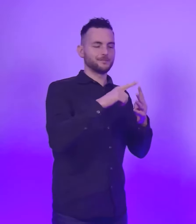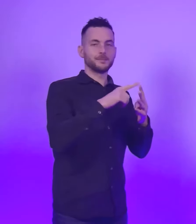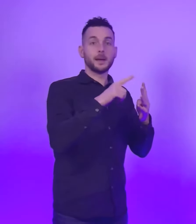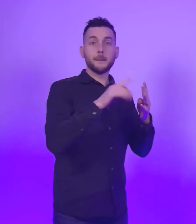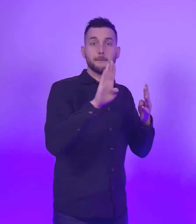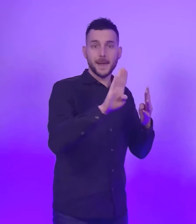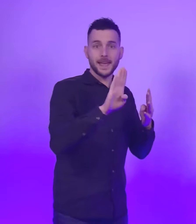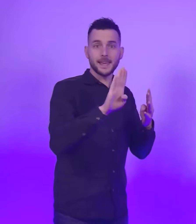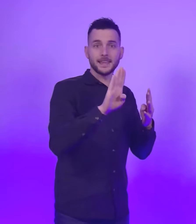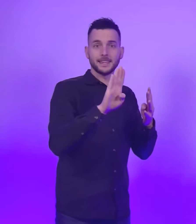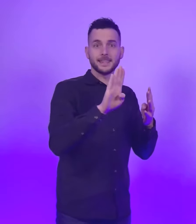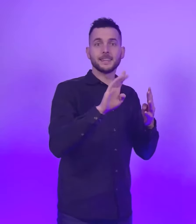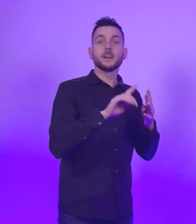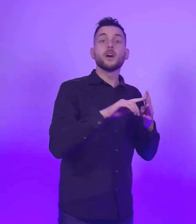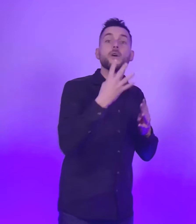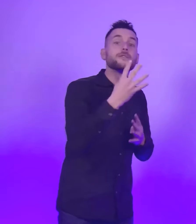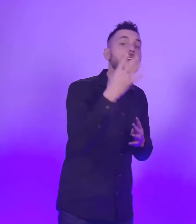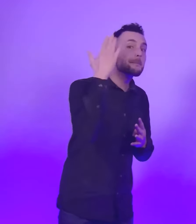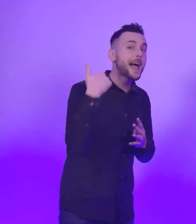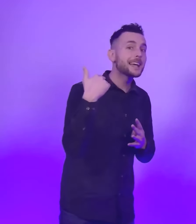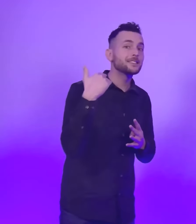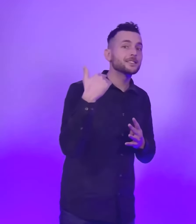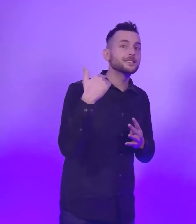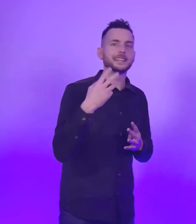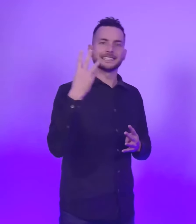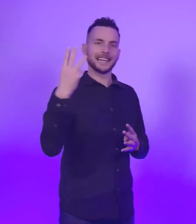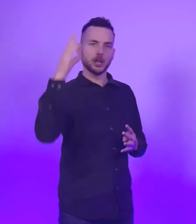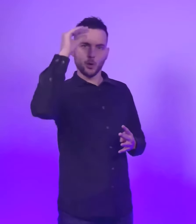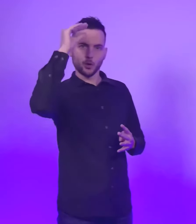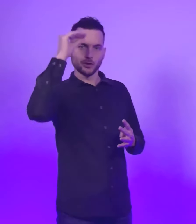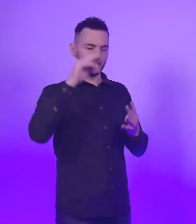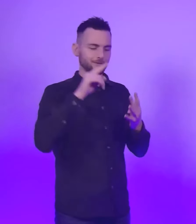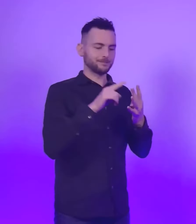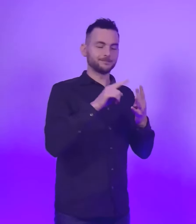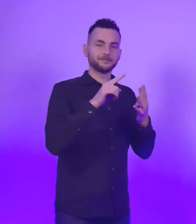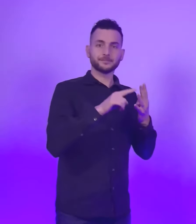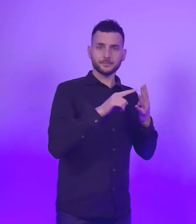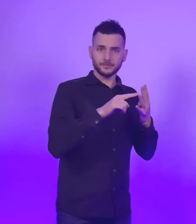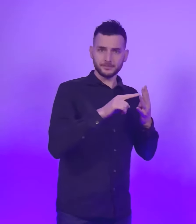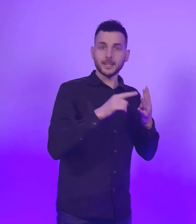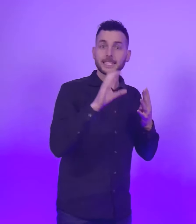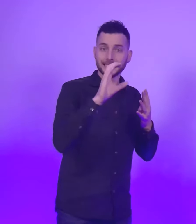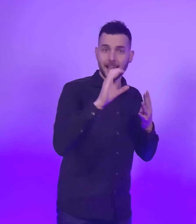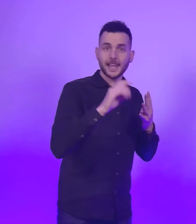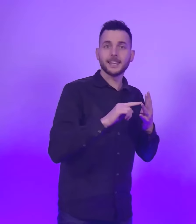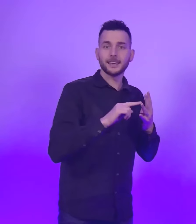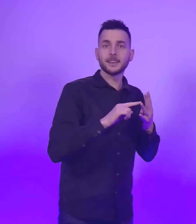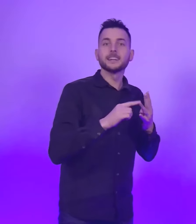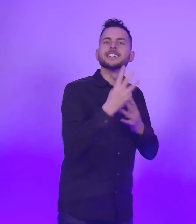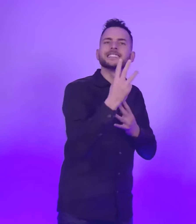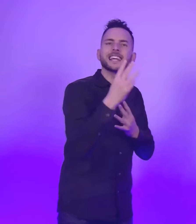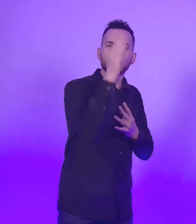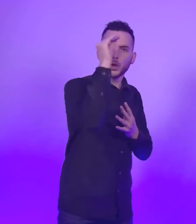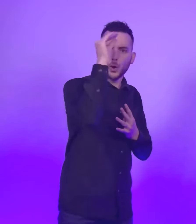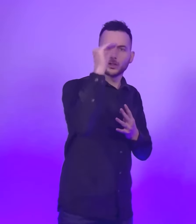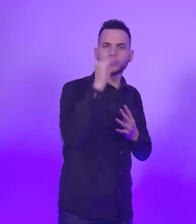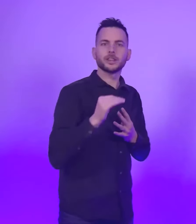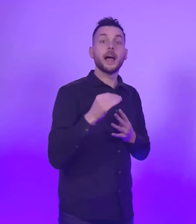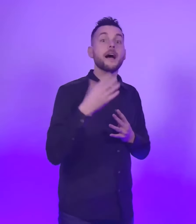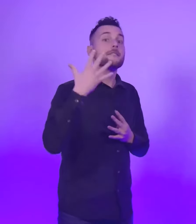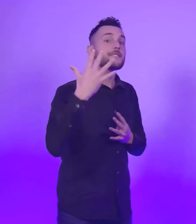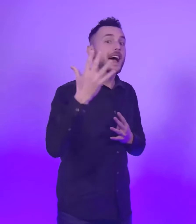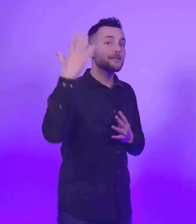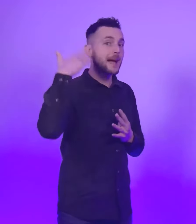B. 4 meisjes, 3 jongens. C. 3 jongens,